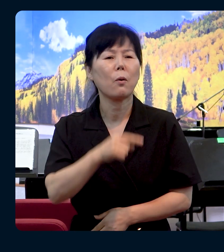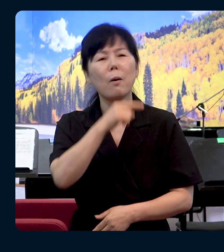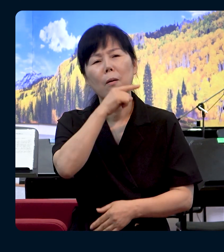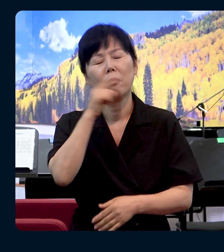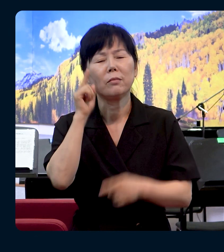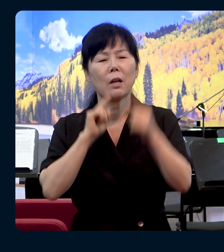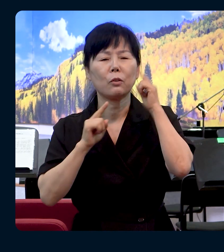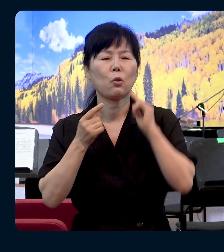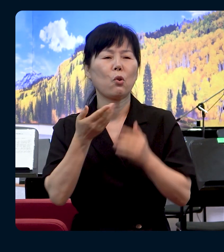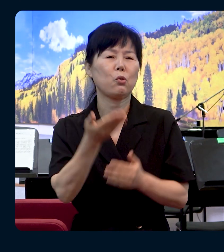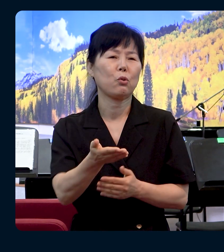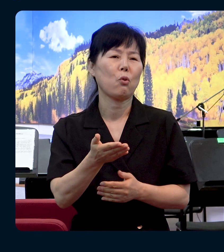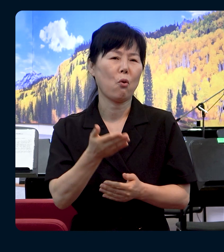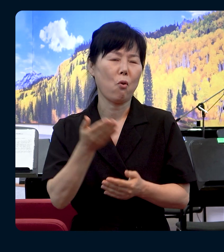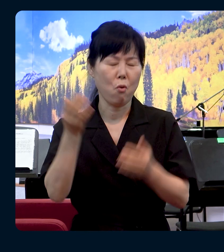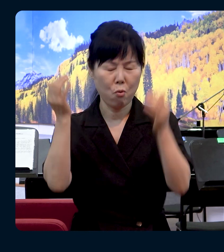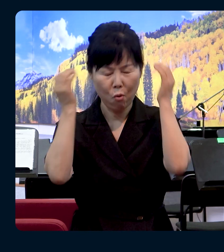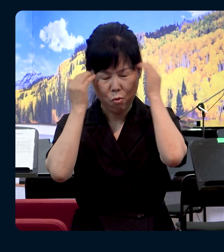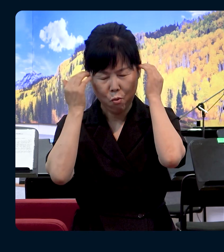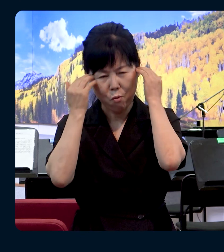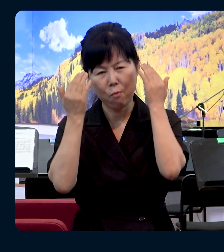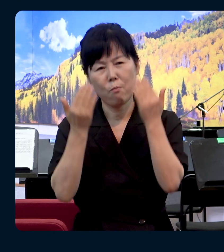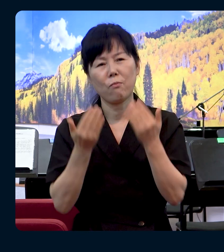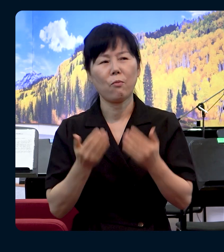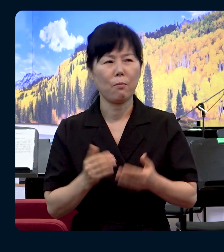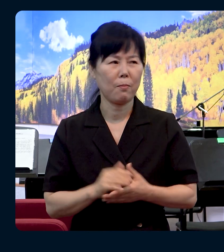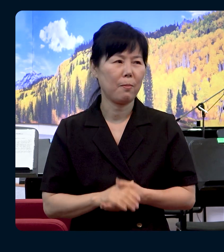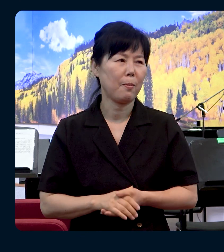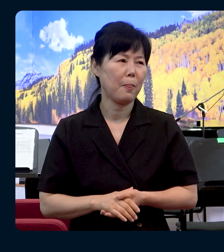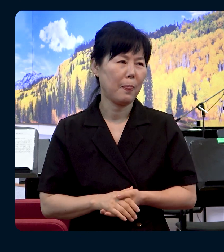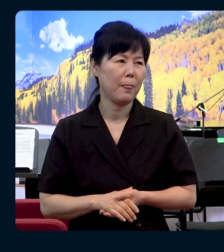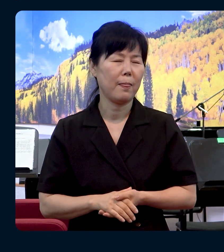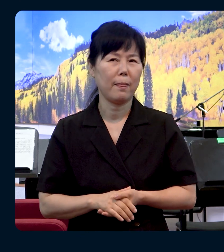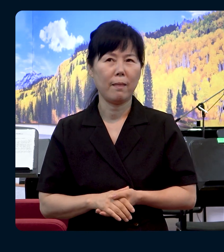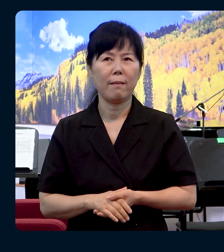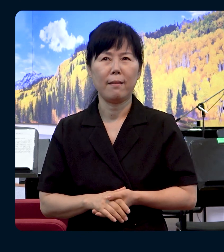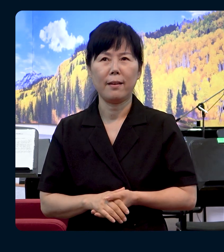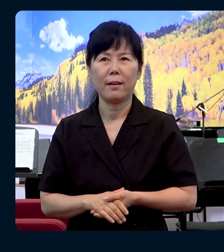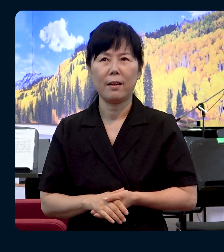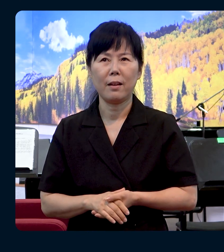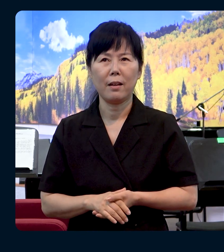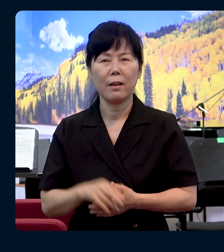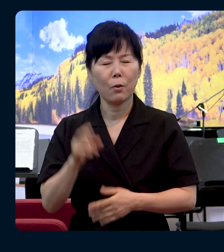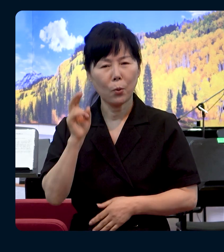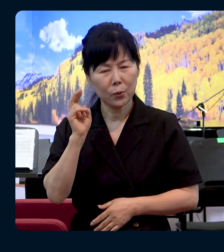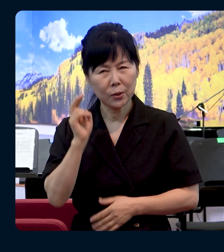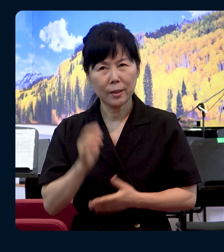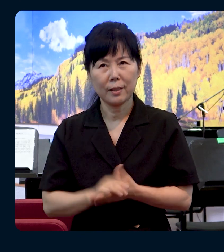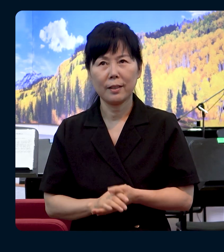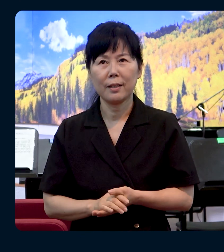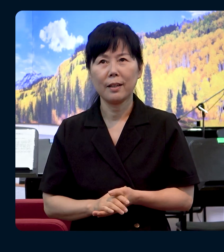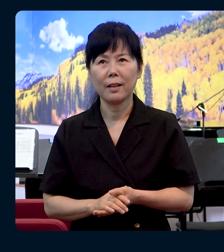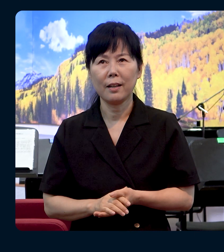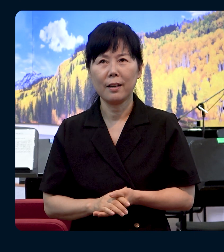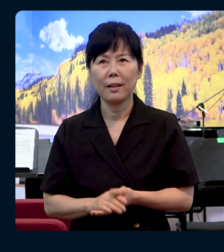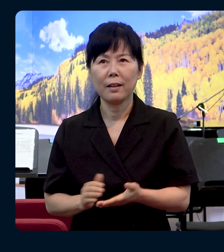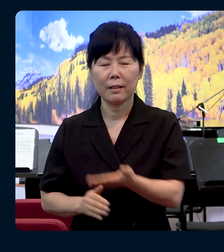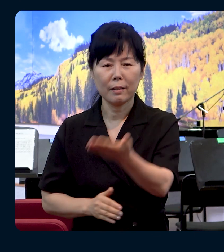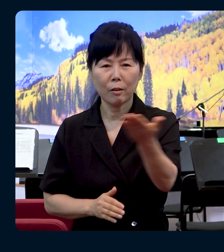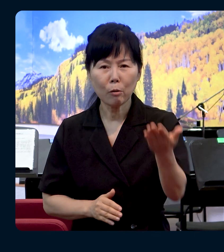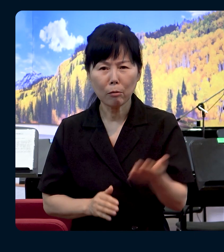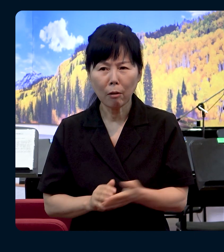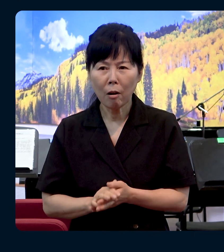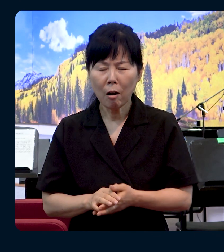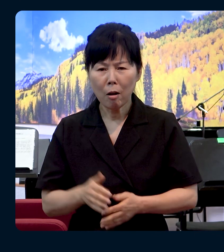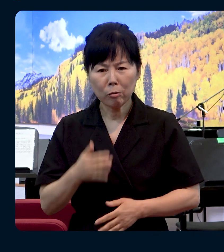엄청난 아픔과 고통을 줄 때가 너무 많습니다. 여러분 혹시 목사님, 우리한테 무슨 파워가 있고